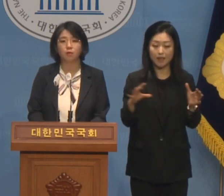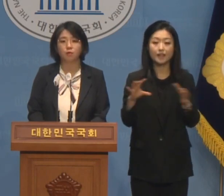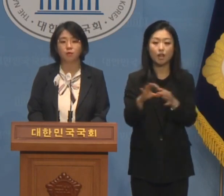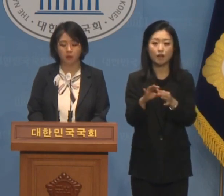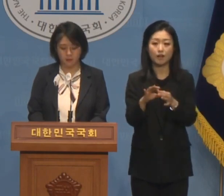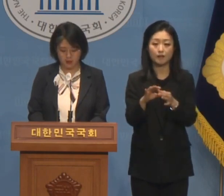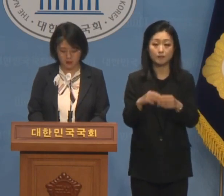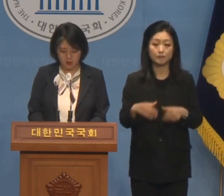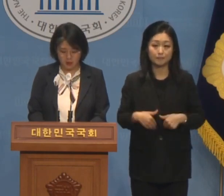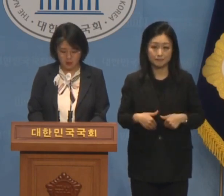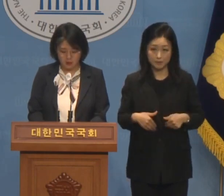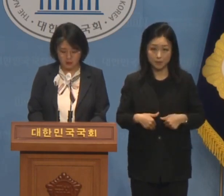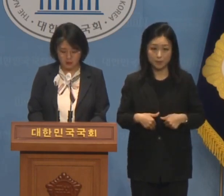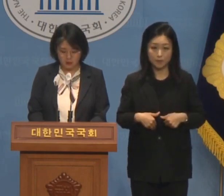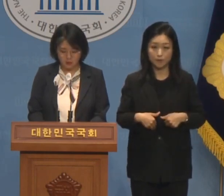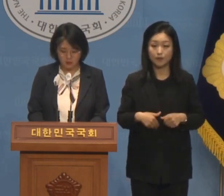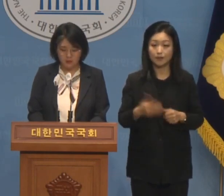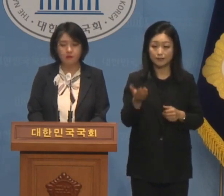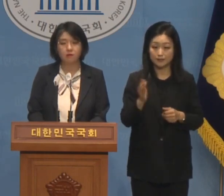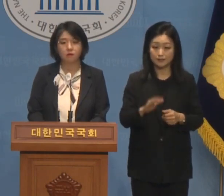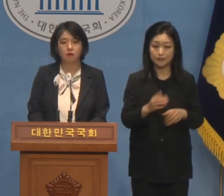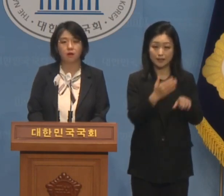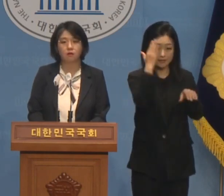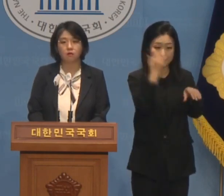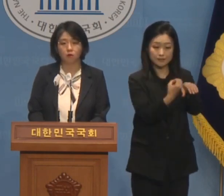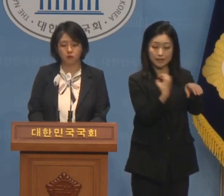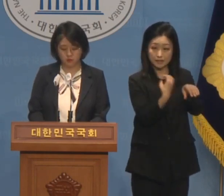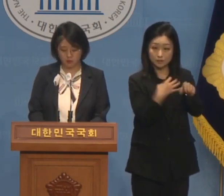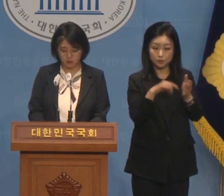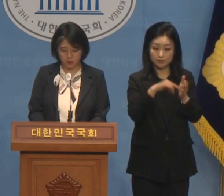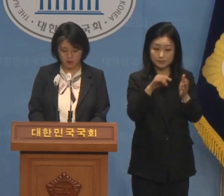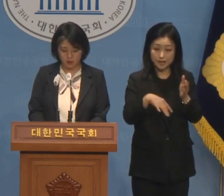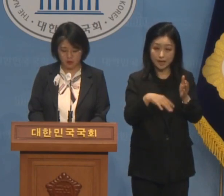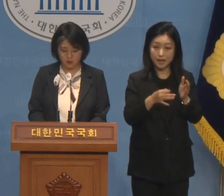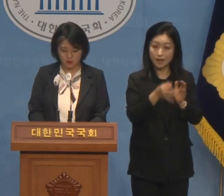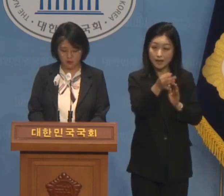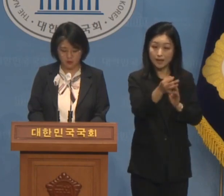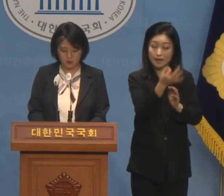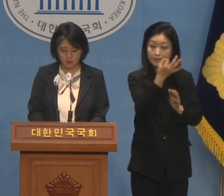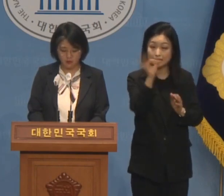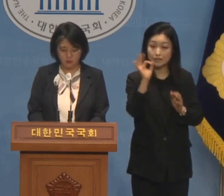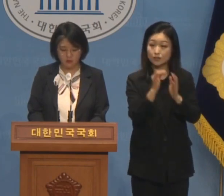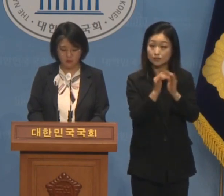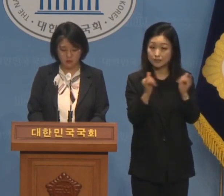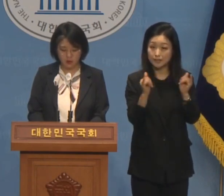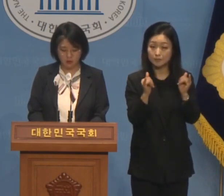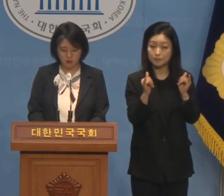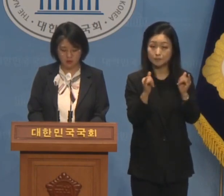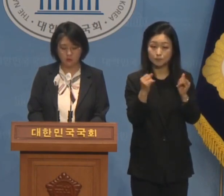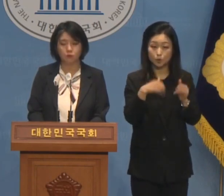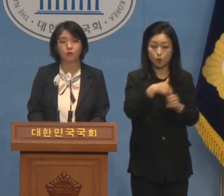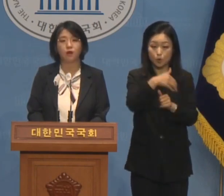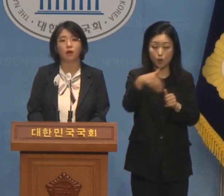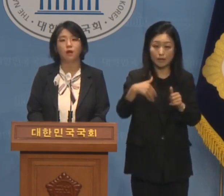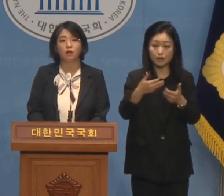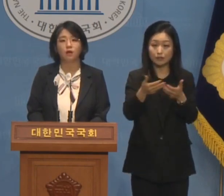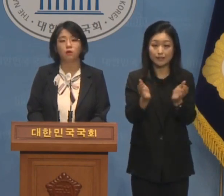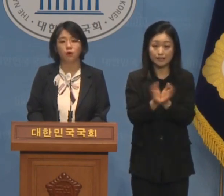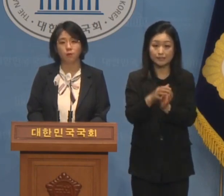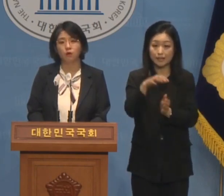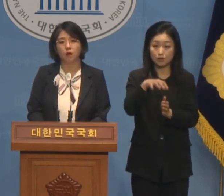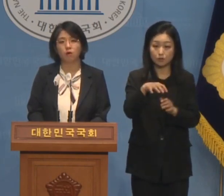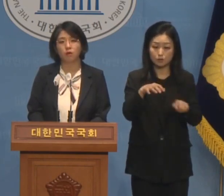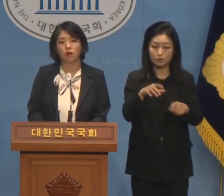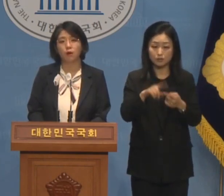유일한 해법입니다만 탄소세 도입을 찬성하는 정치권과 관료들 그리고 심지어는 환경단체조차